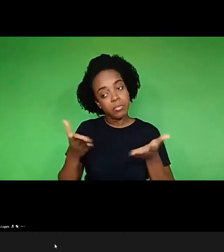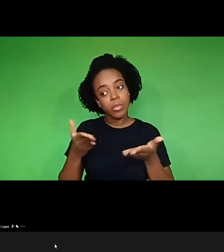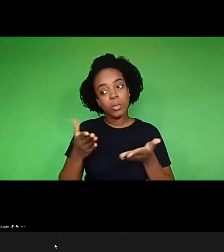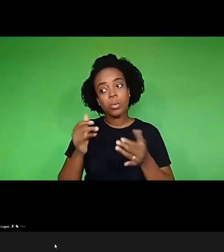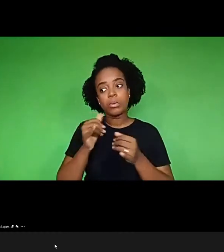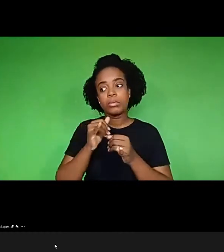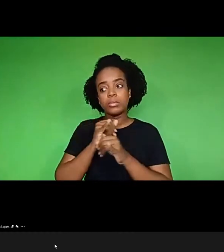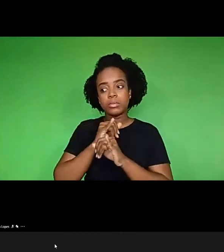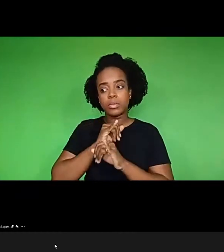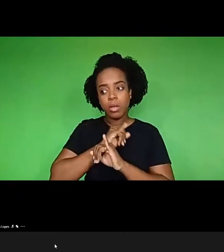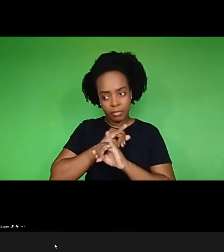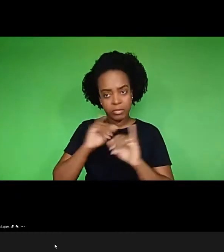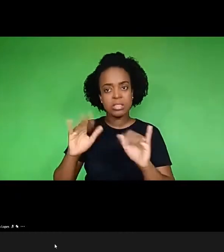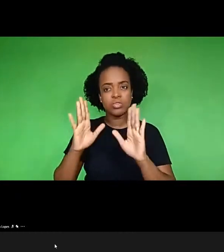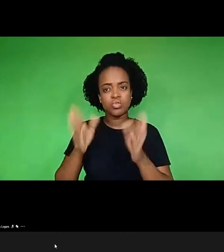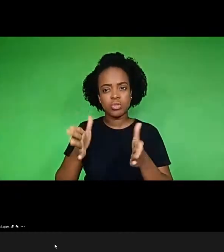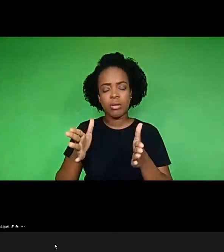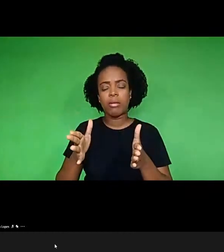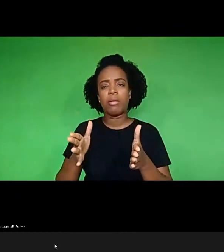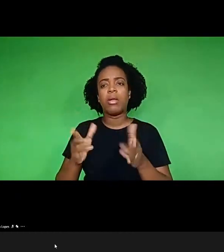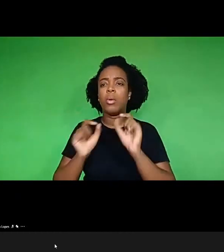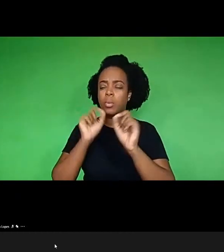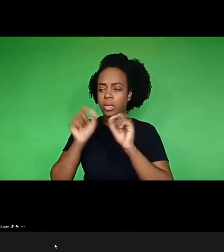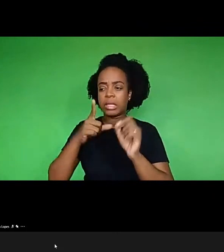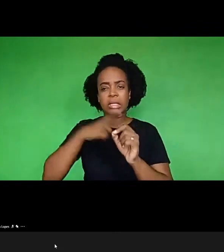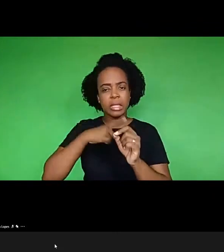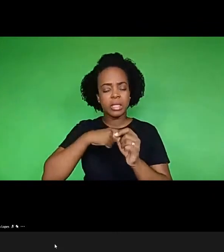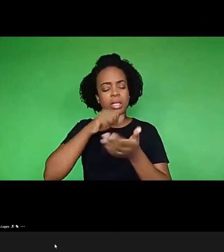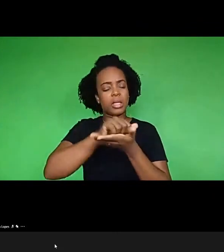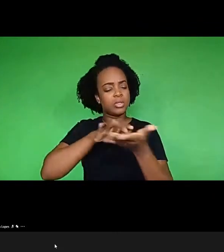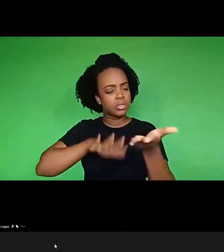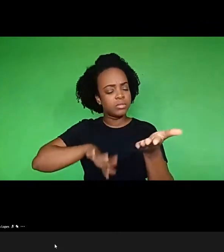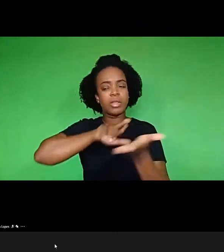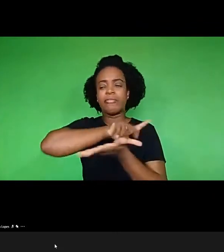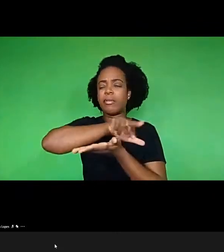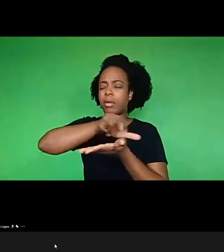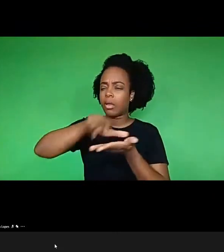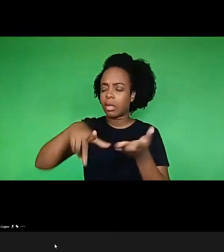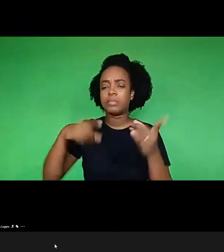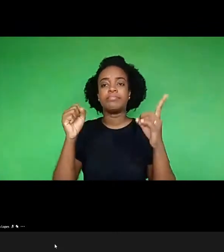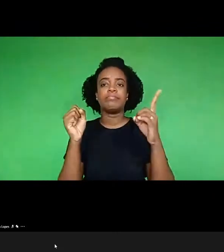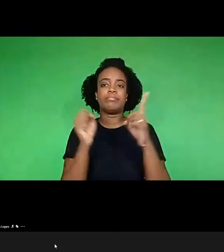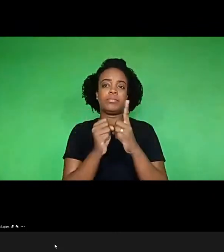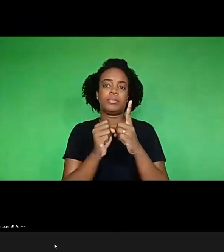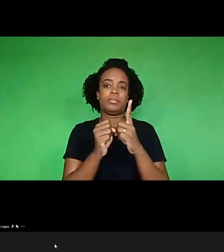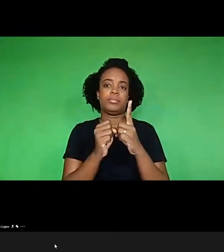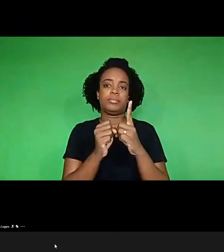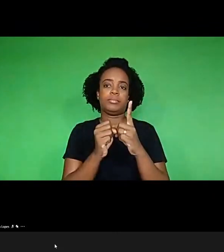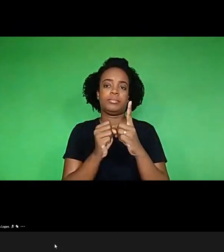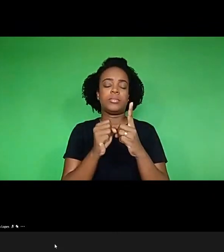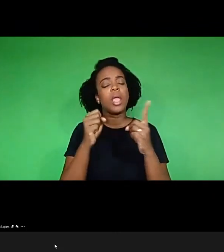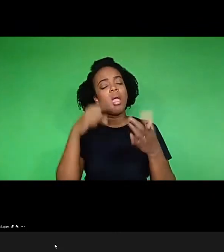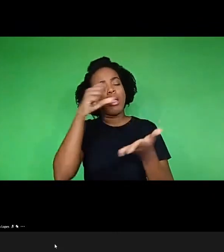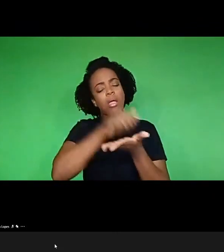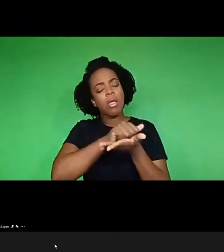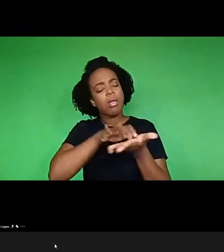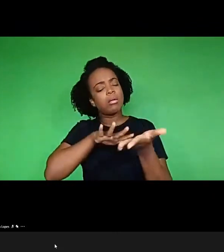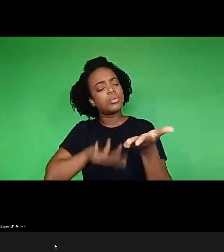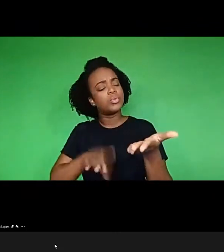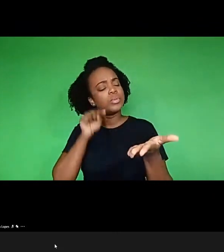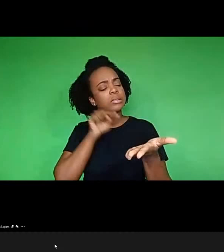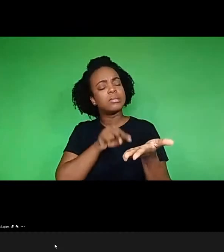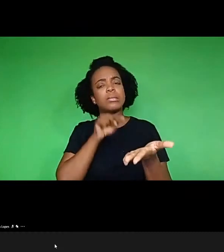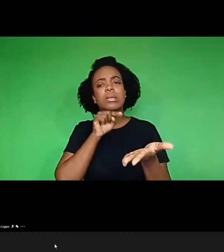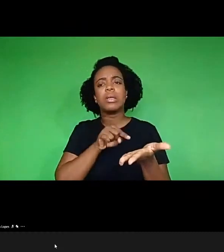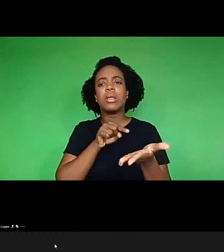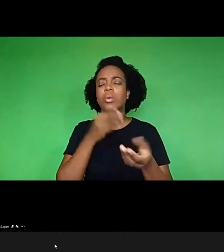dei agora. Então, a gente vai ter várias atividades assíncronas. Essas atividades serão entregues para os